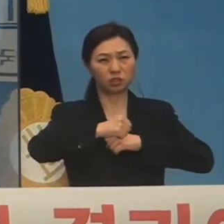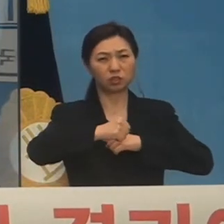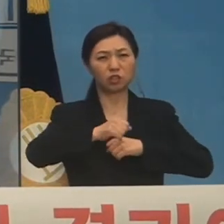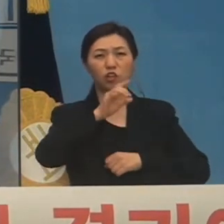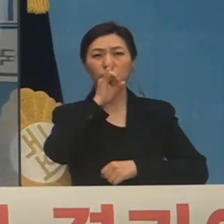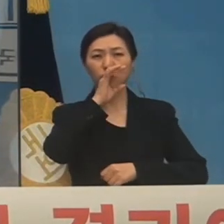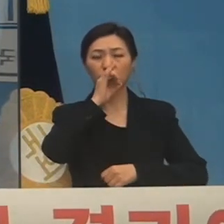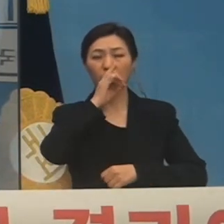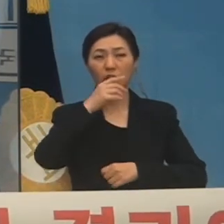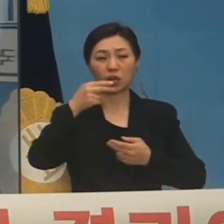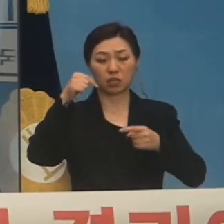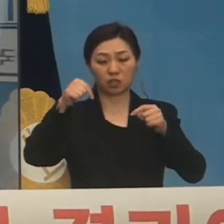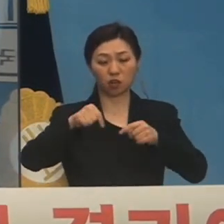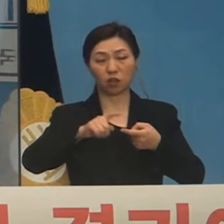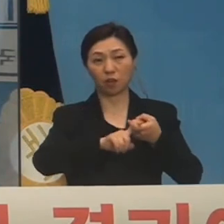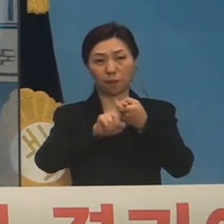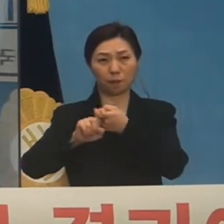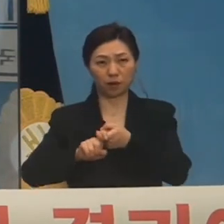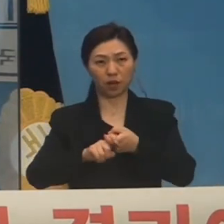한국전력경영체중앙연합회,